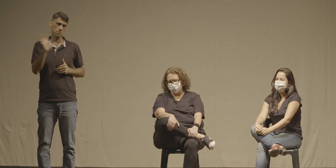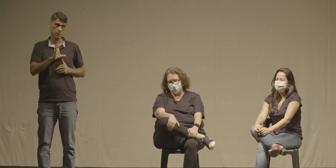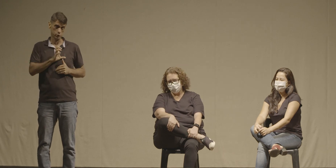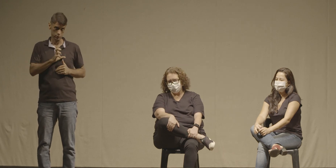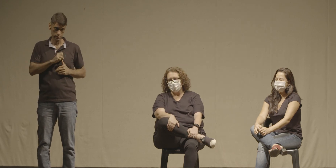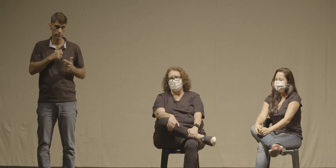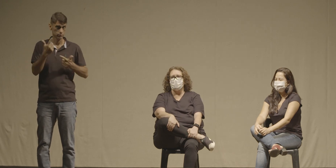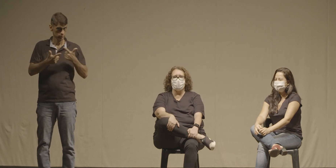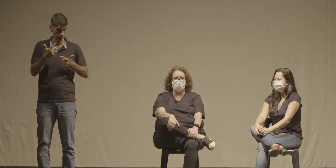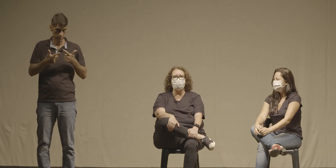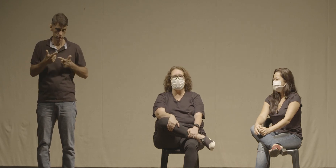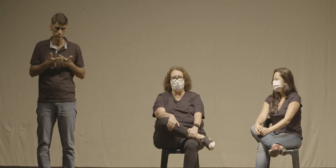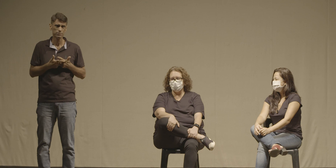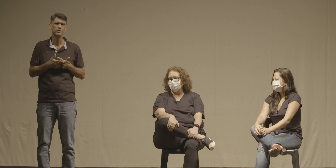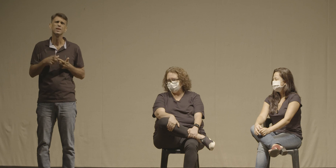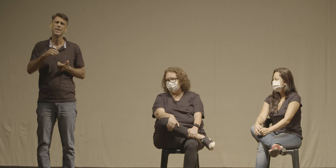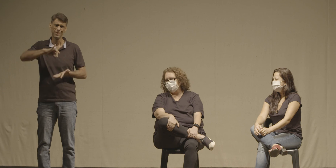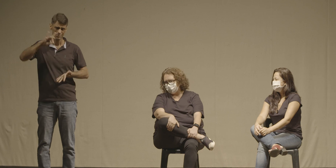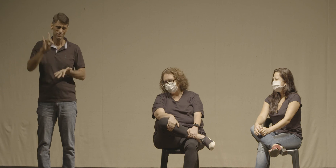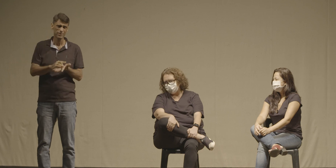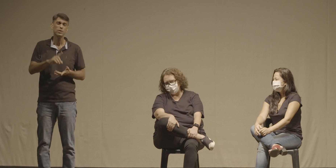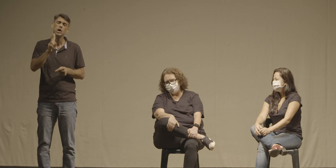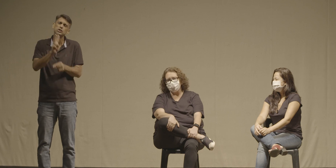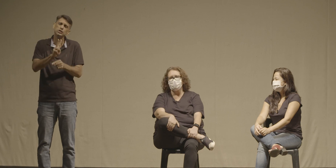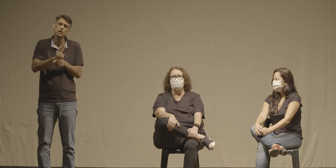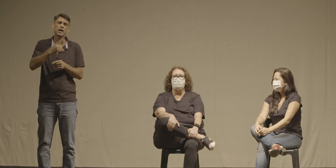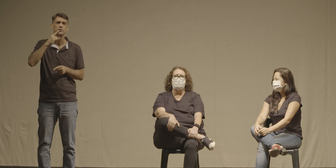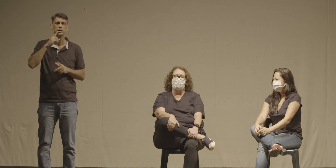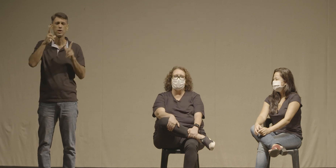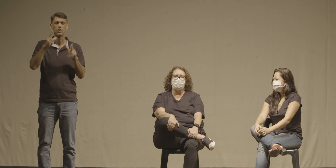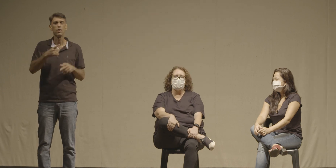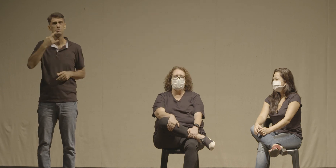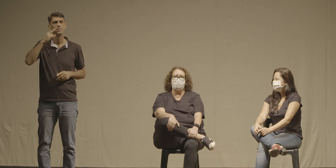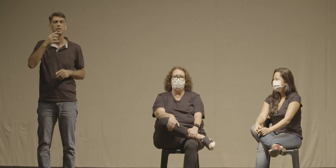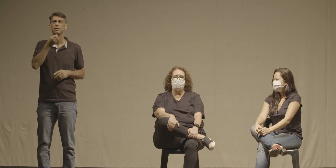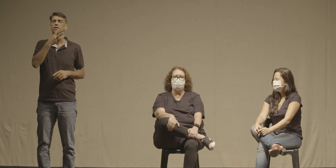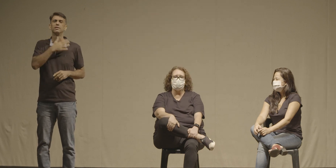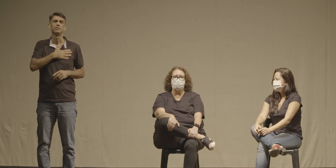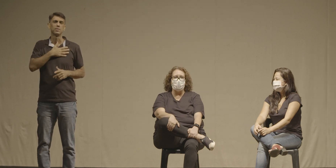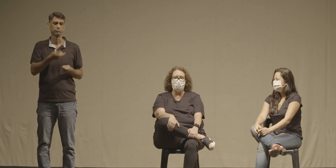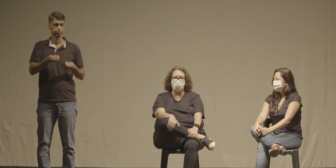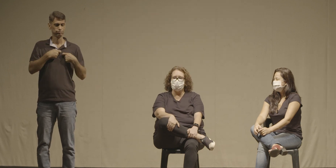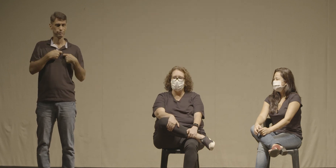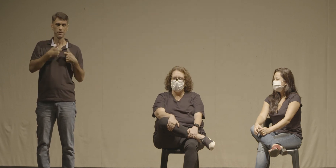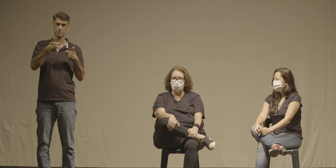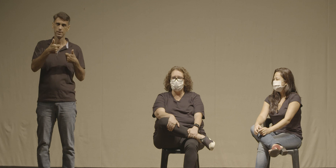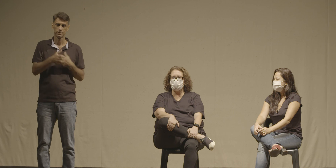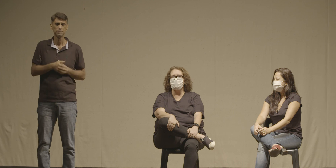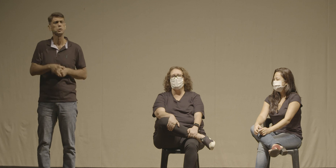pelo que fazemos. Realmente é uma cachaça no bom sentido. E é isso,